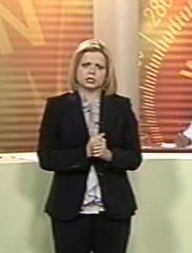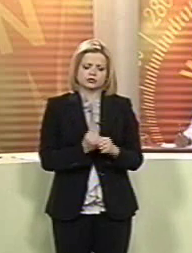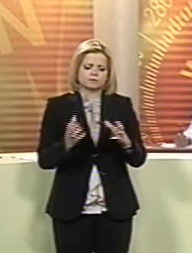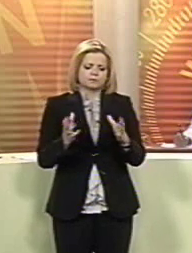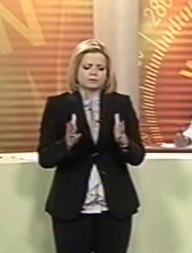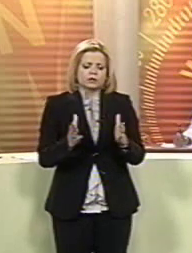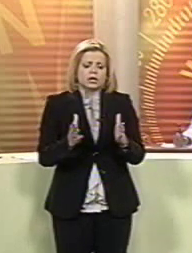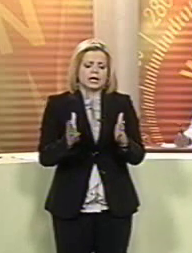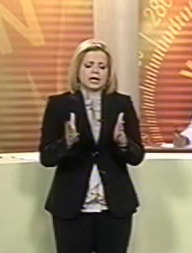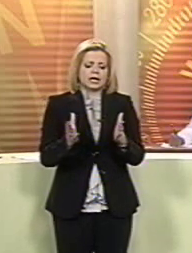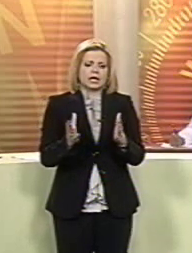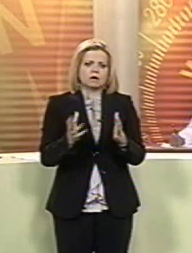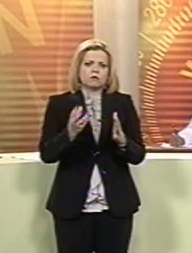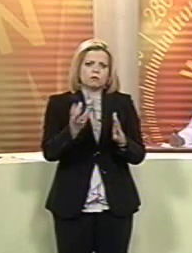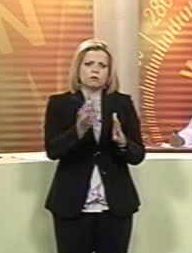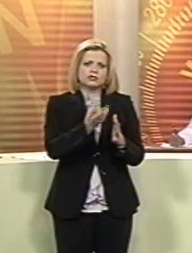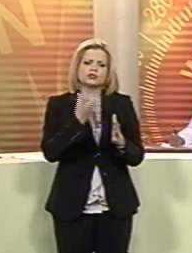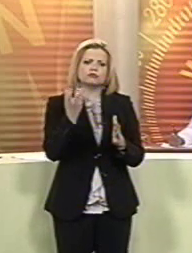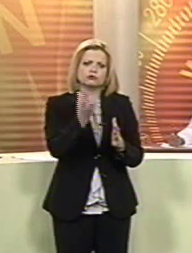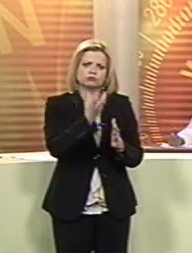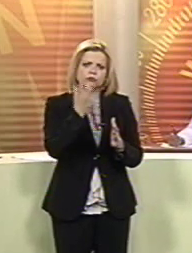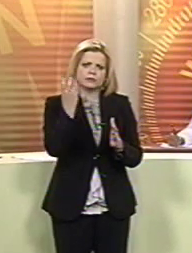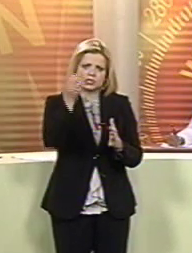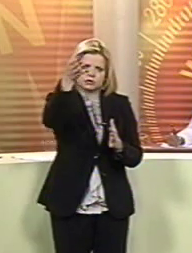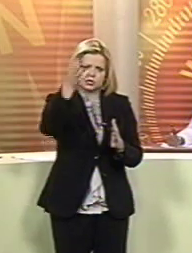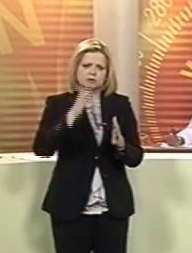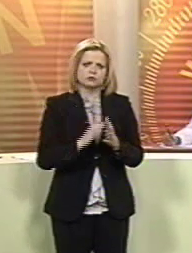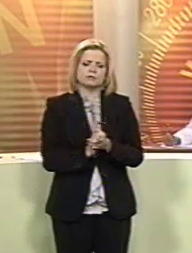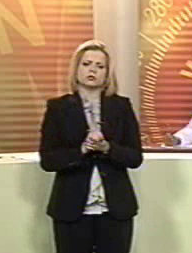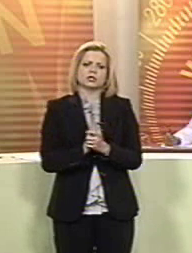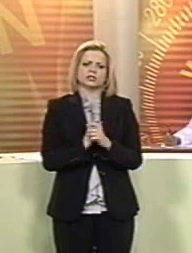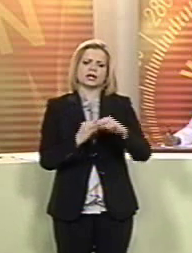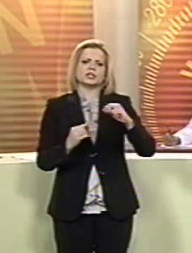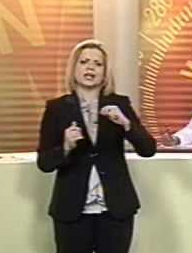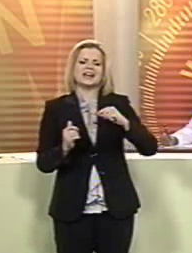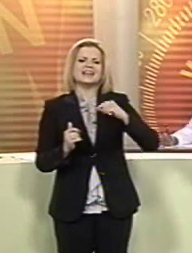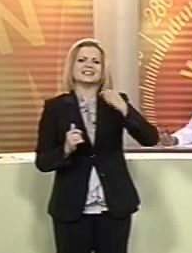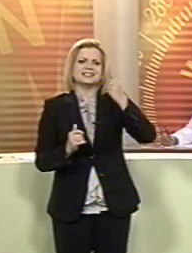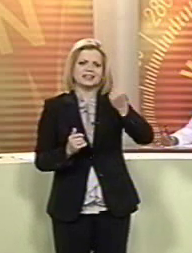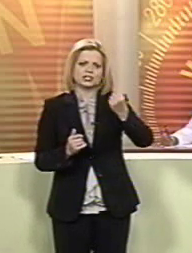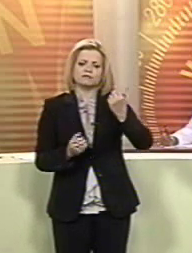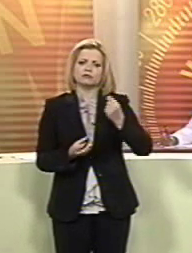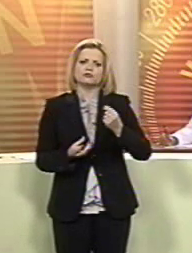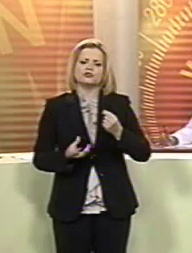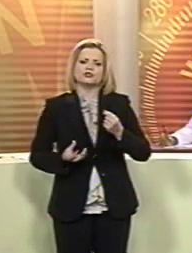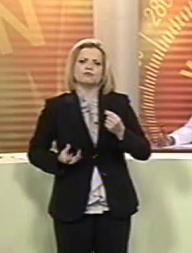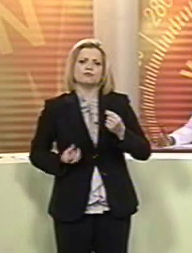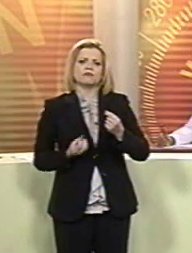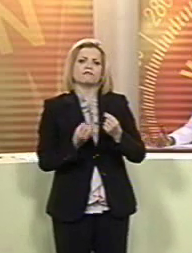seguinte, o instituto do domicílio, este atributo da personalidade, ele existe em virtude de um